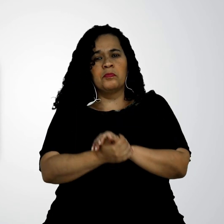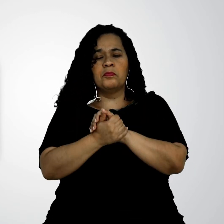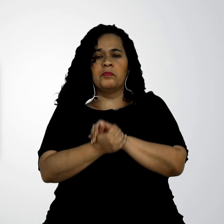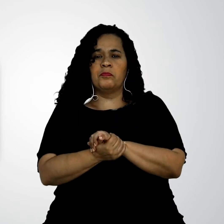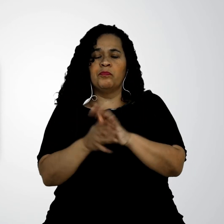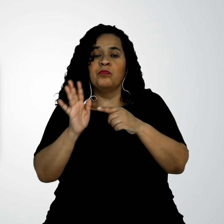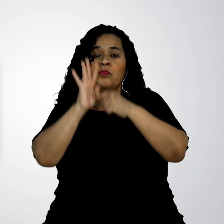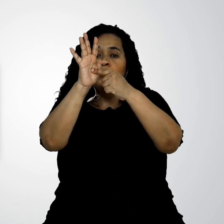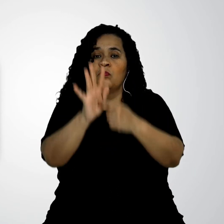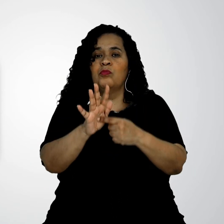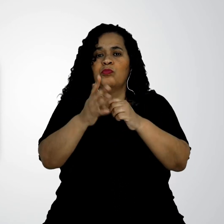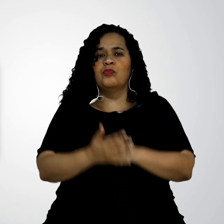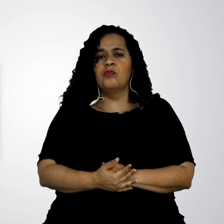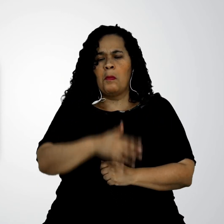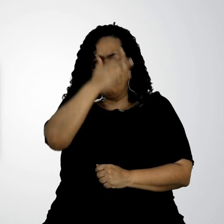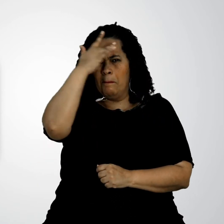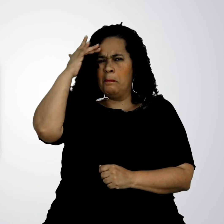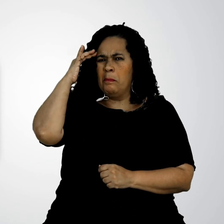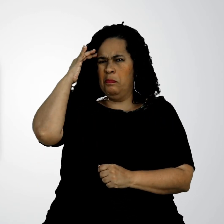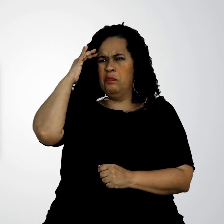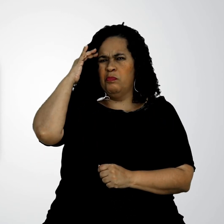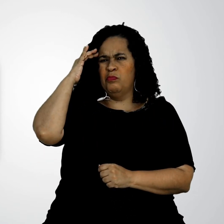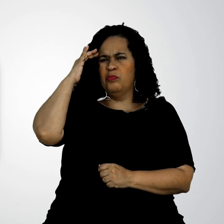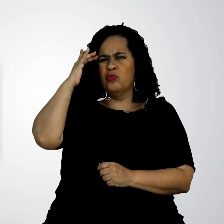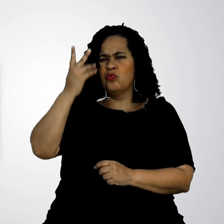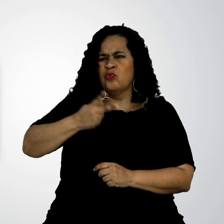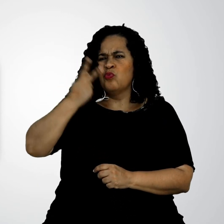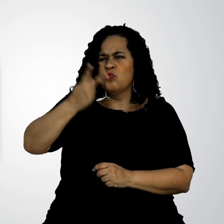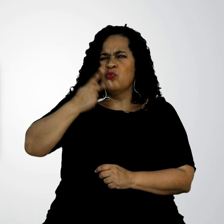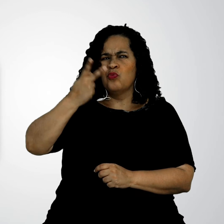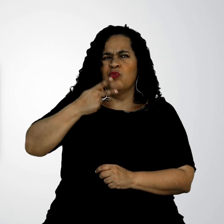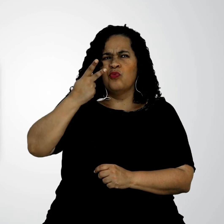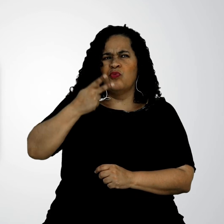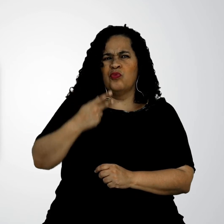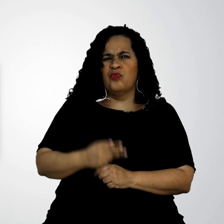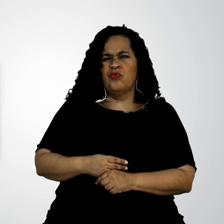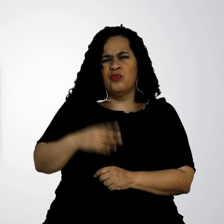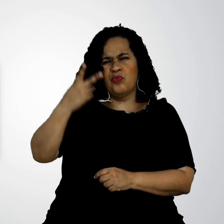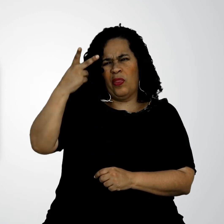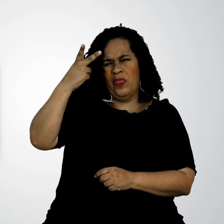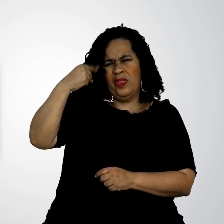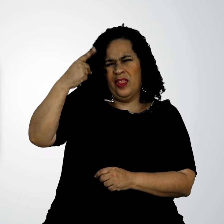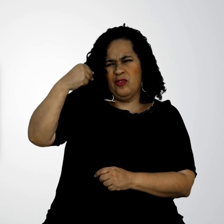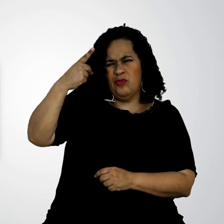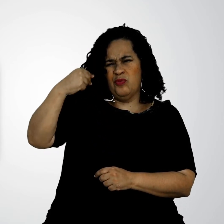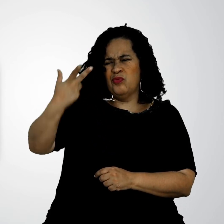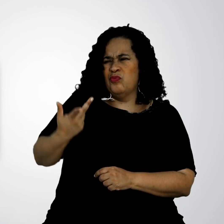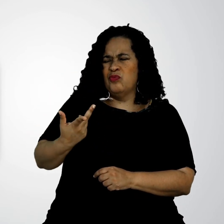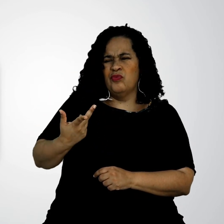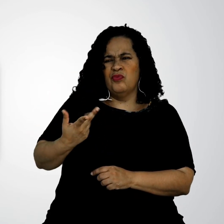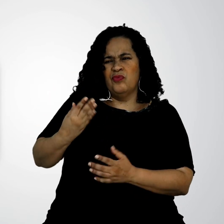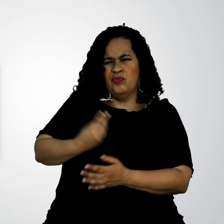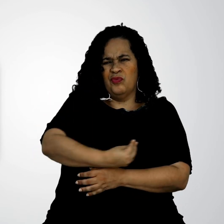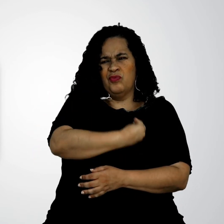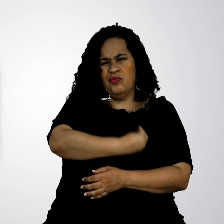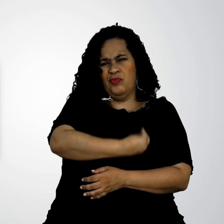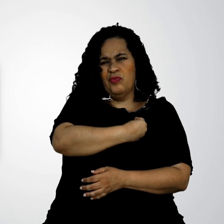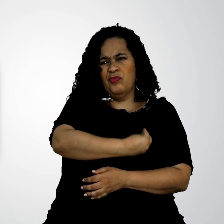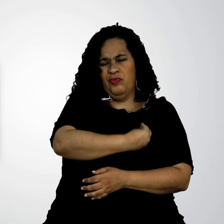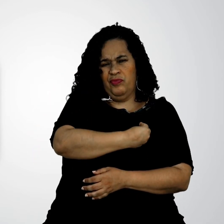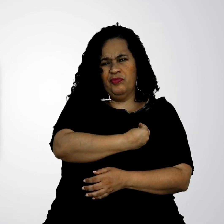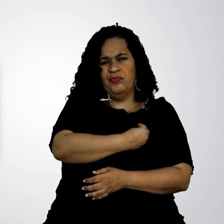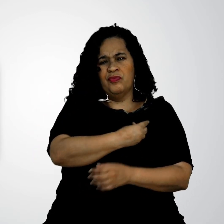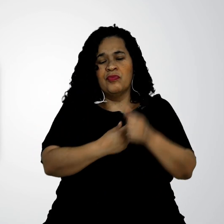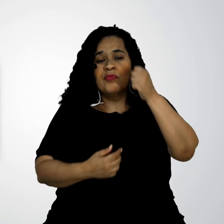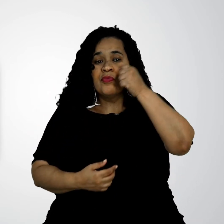as relações naturais, percebe que ele coloca aqui como natural, porque foi o que Deus criou. Né? Então, natural com as mulheres,